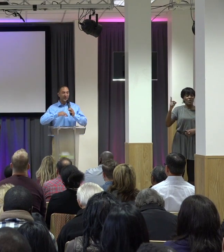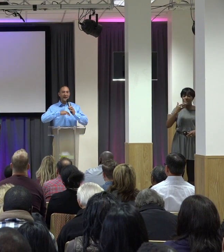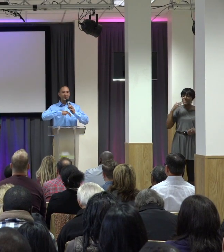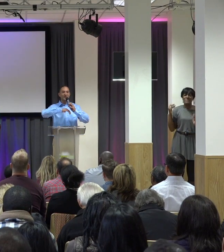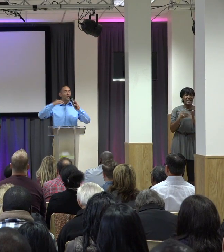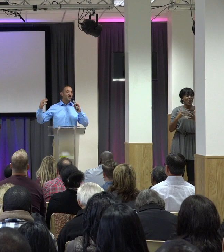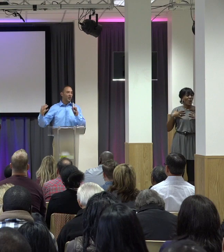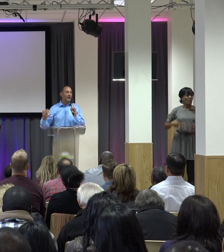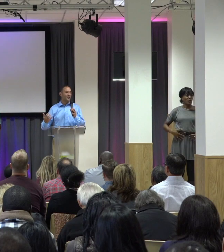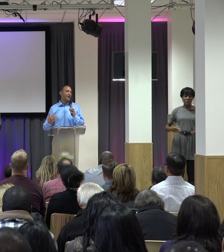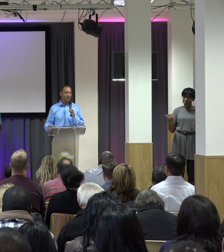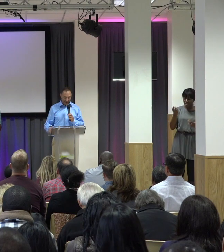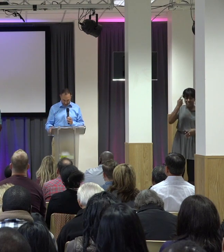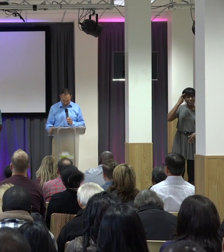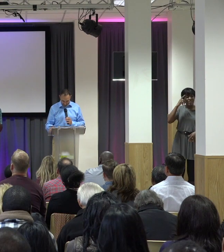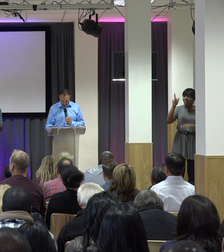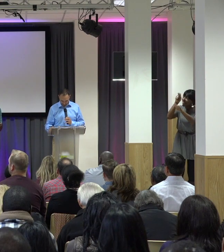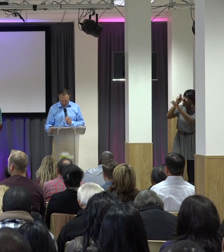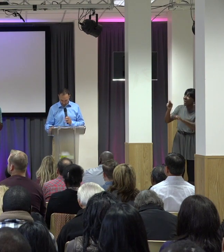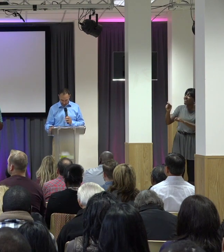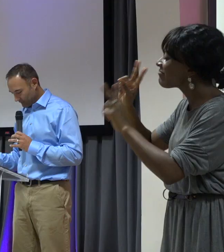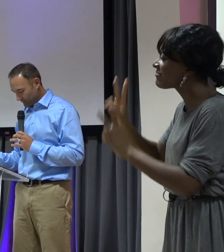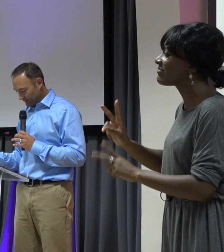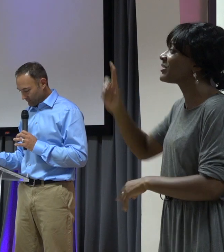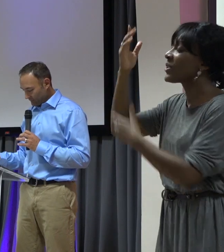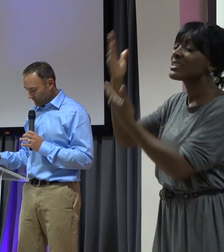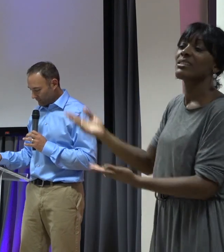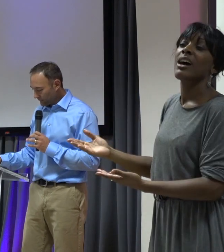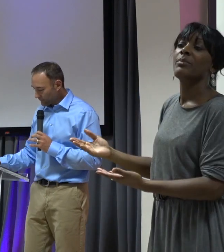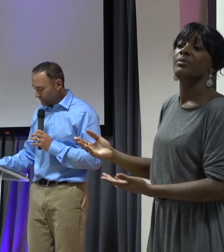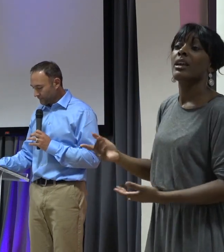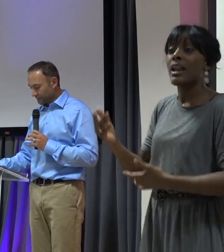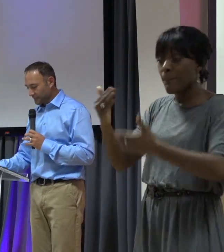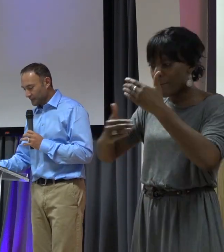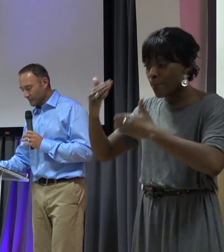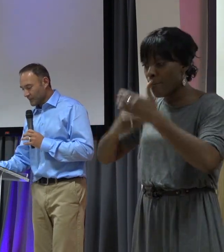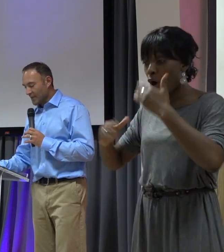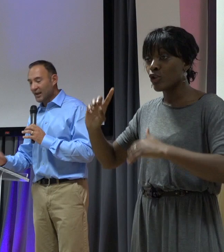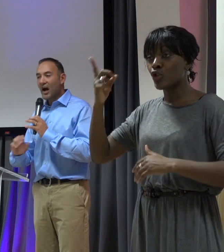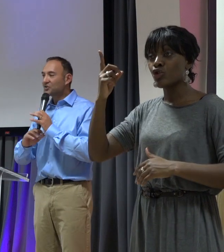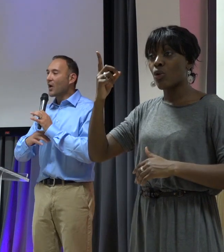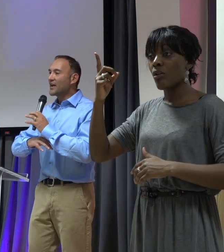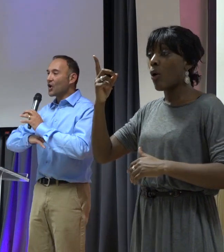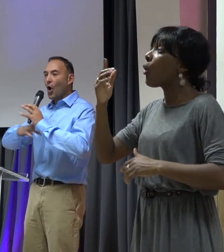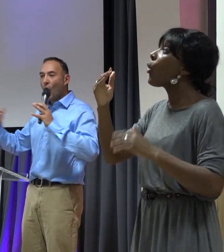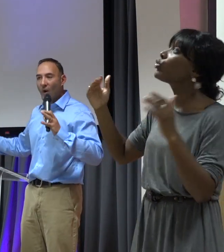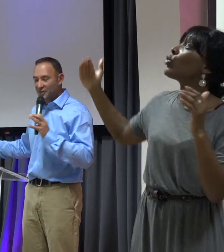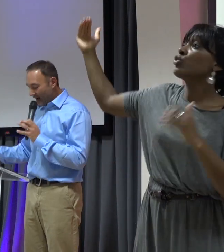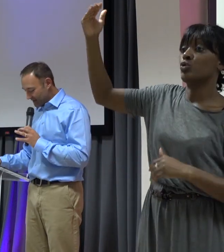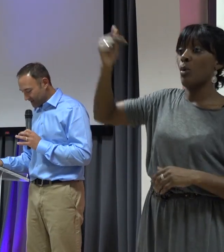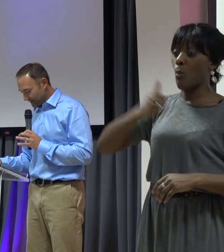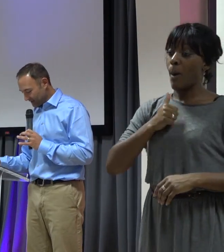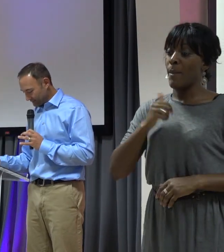God's plans are so much greater than our plans. Et nous croyons que les plans de Dieu sont beaucoup plus grands que les nôtres. That God's way is